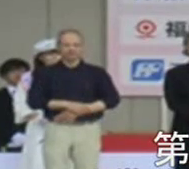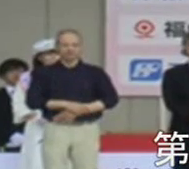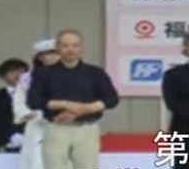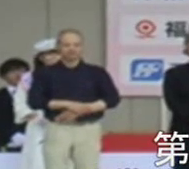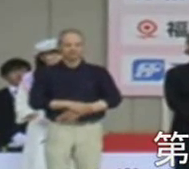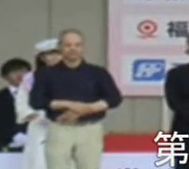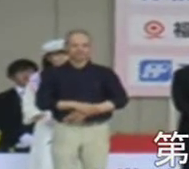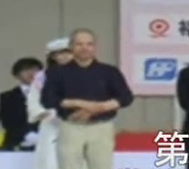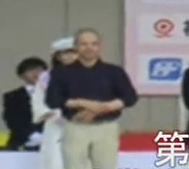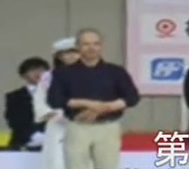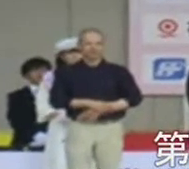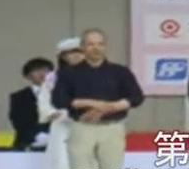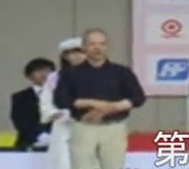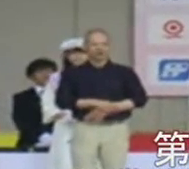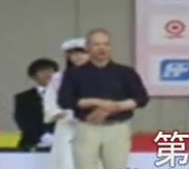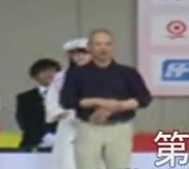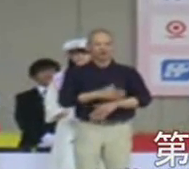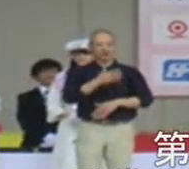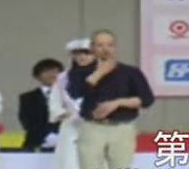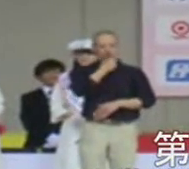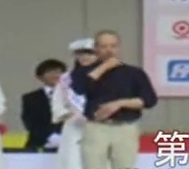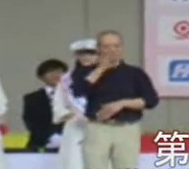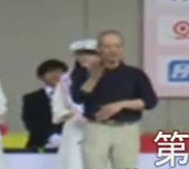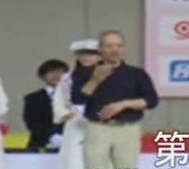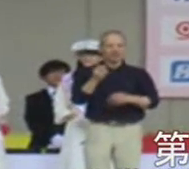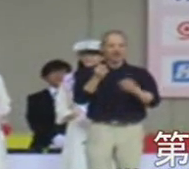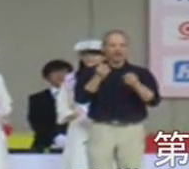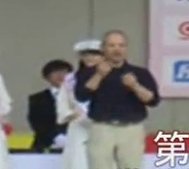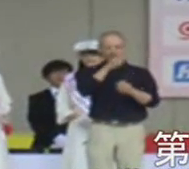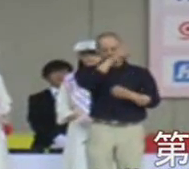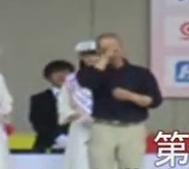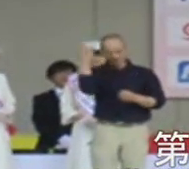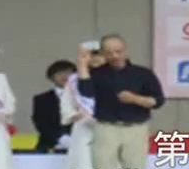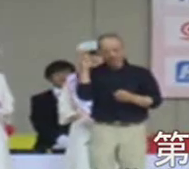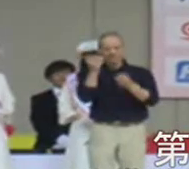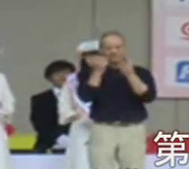福山ミステリー文学新人賞というのでデビューしたということを、